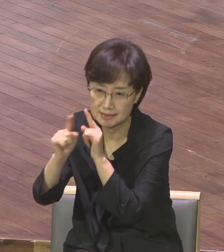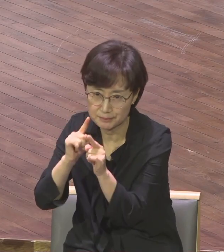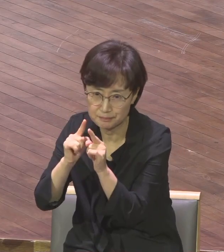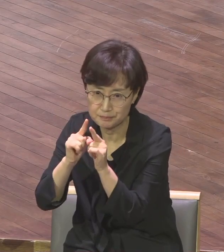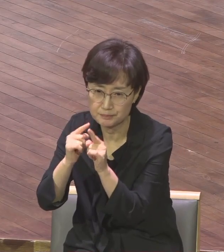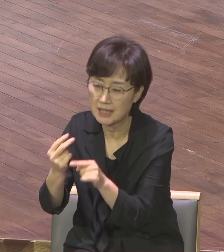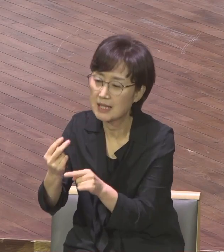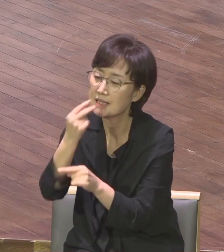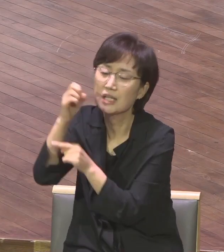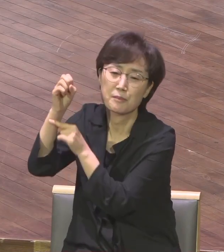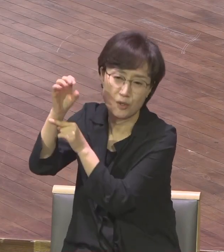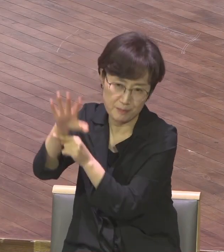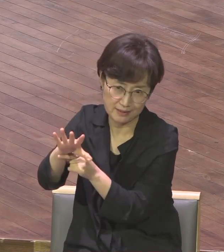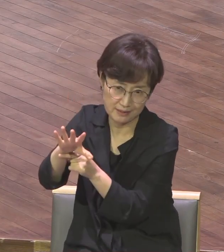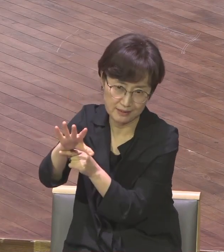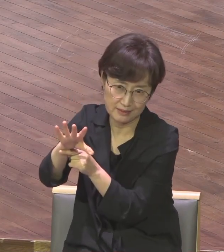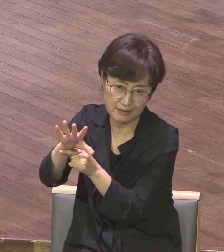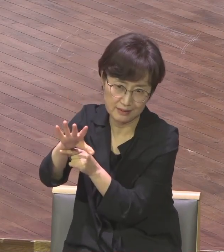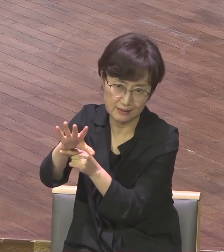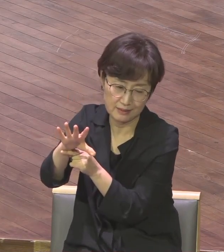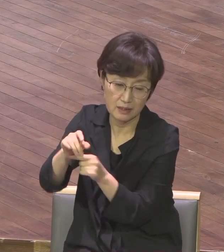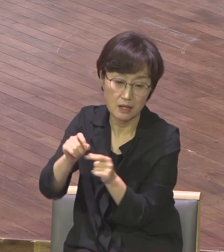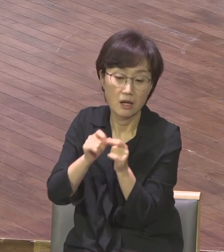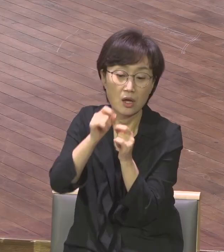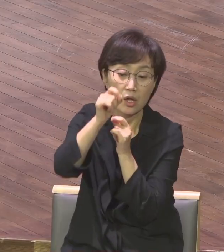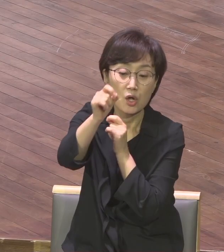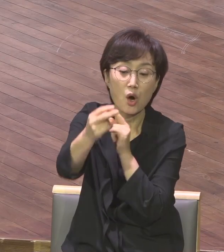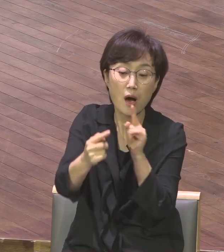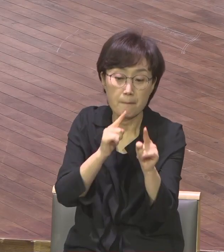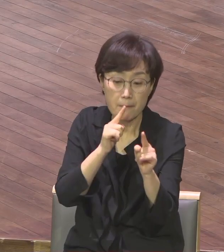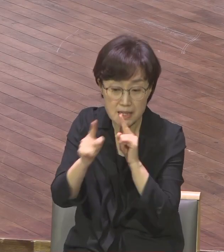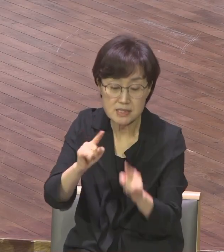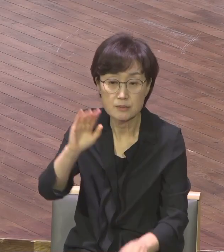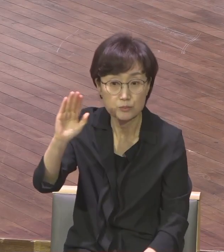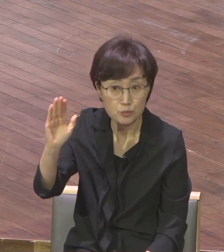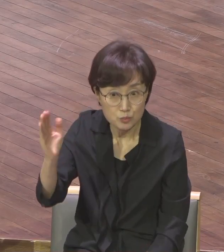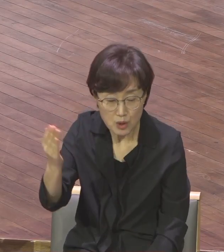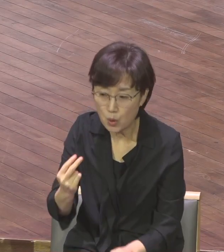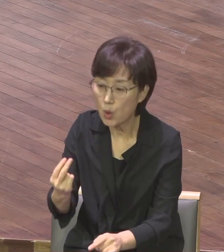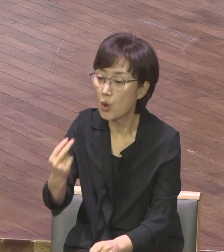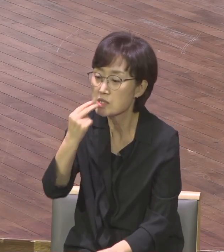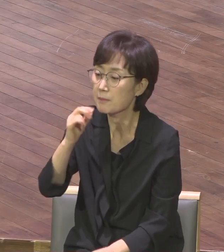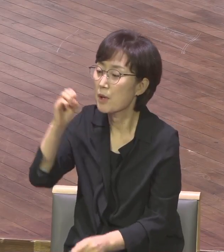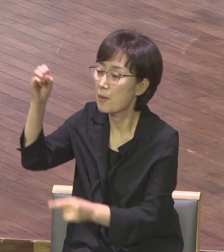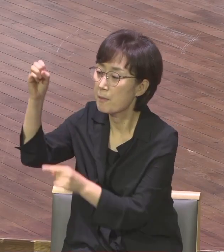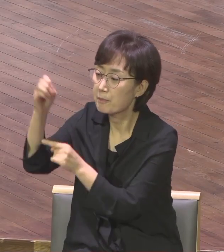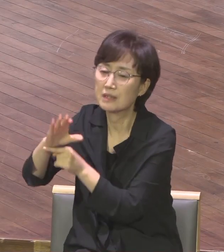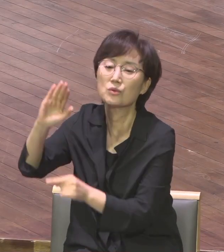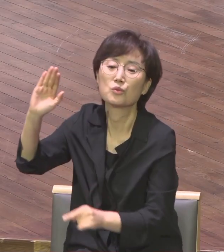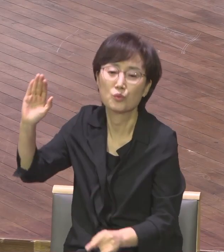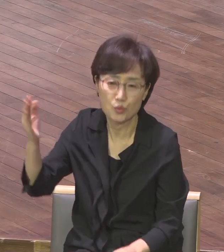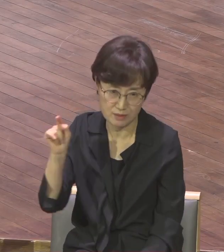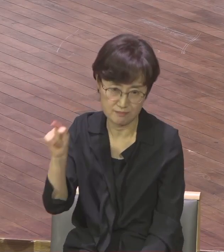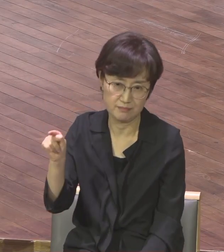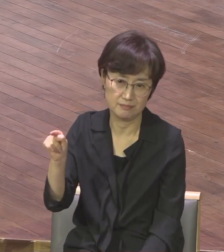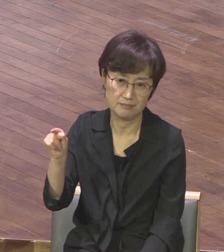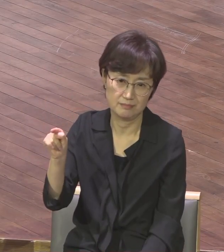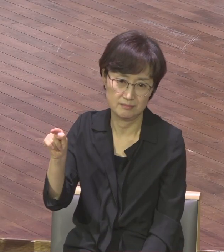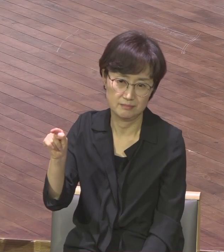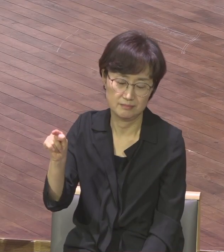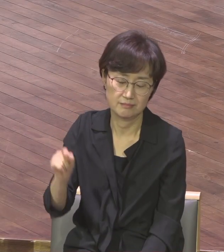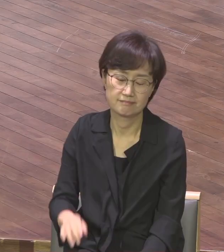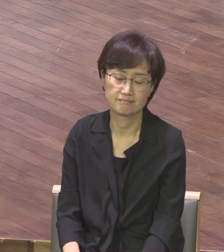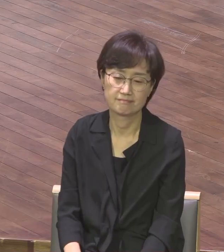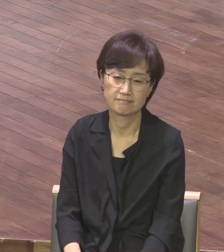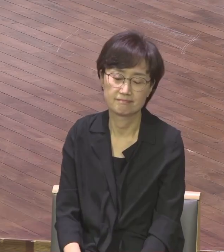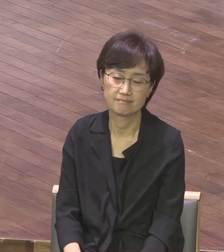생명의 빛입니다. 영원한 말씀이시고 생명의 빛이십니다. 요한복음 말씀이 그래 하고